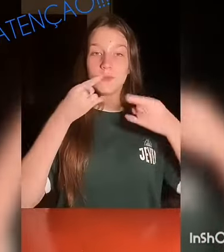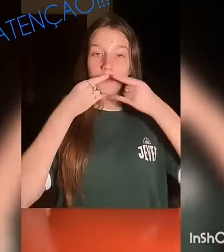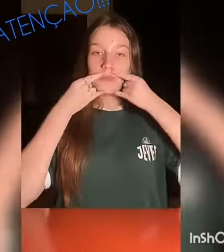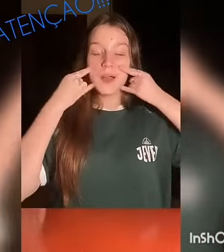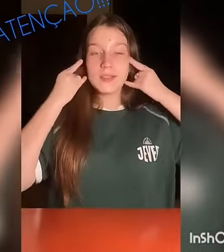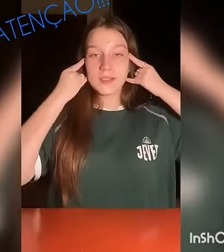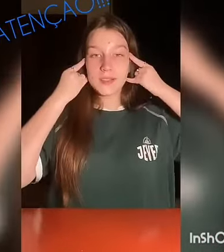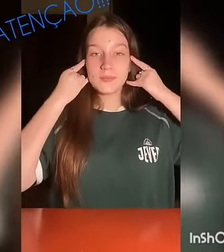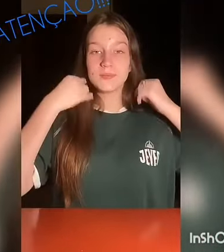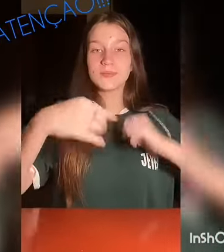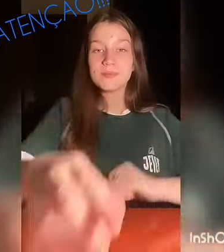máscara.